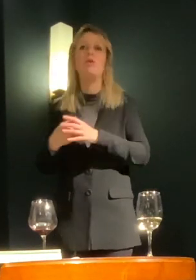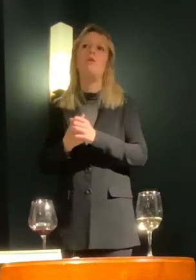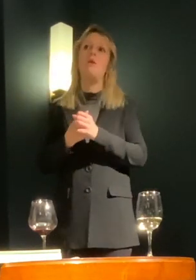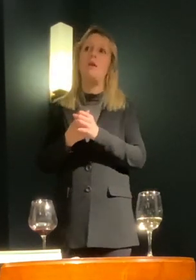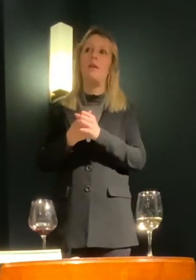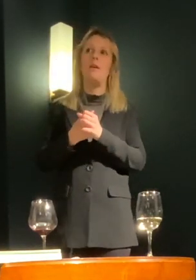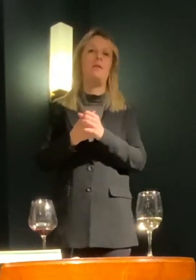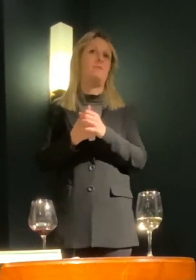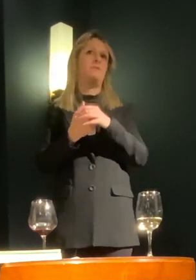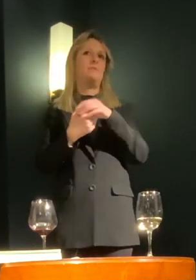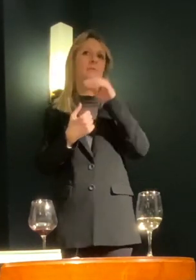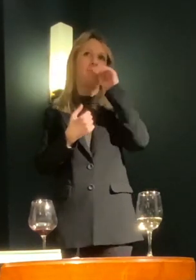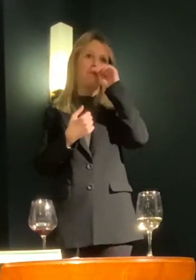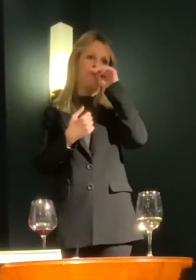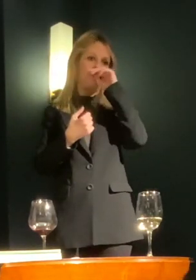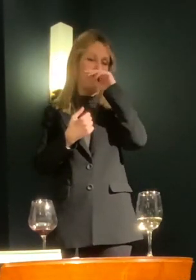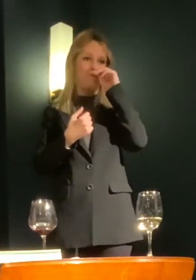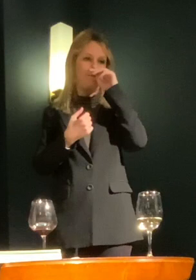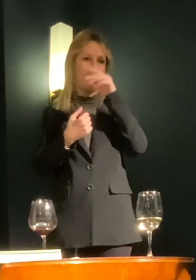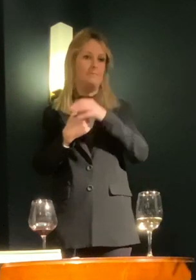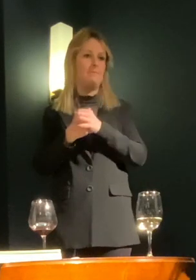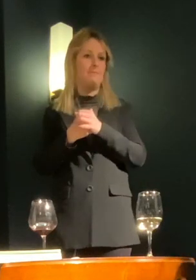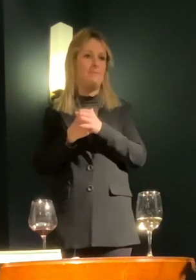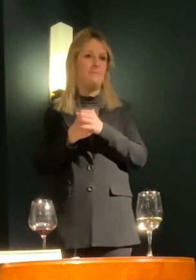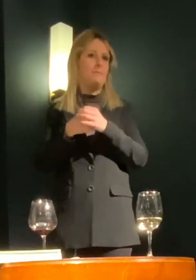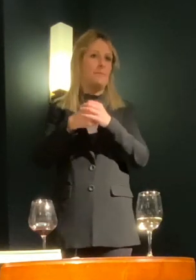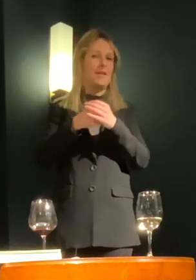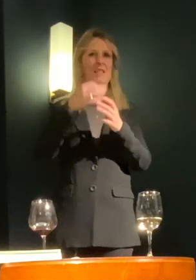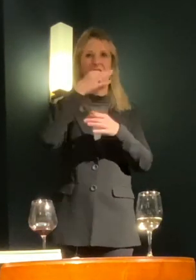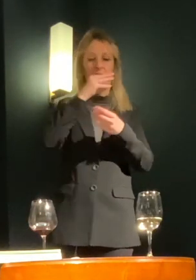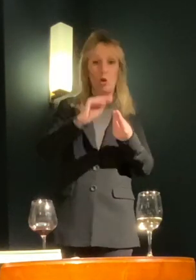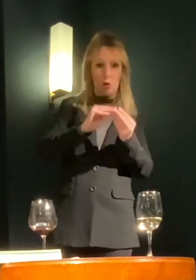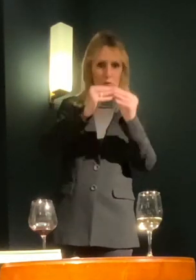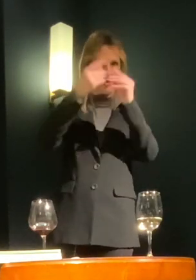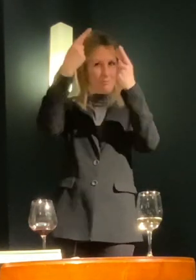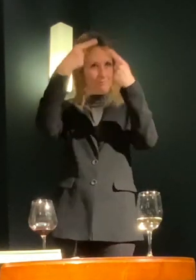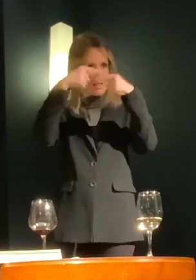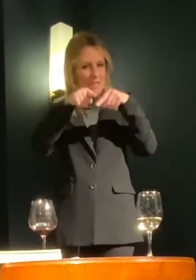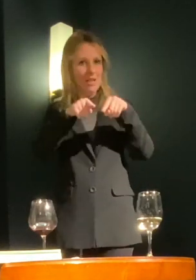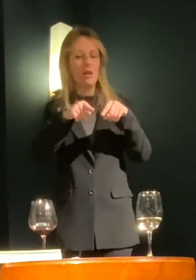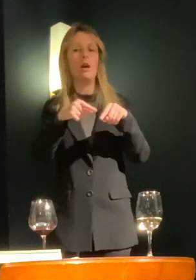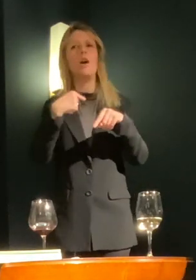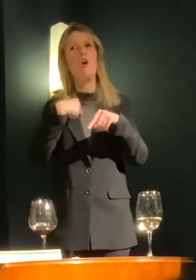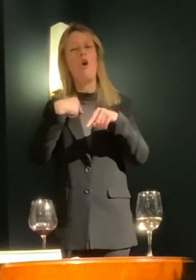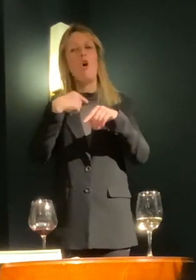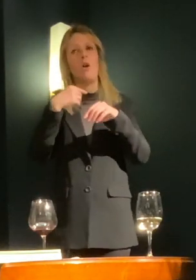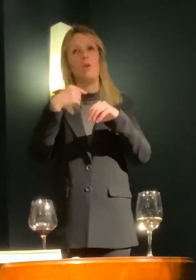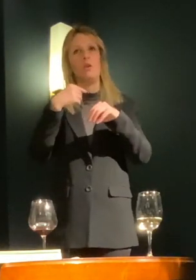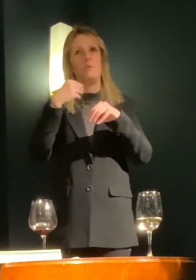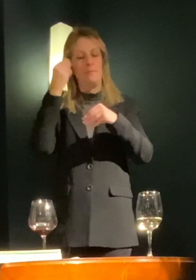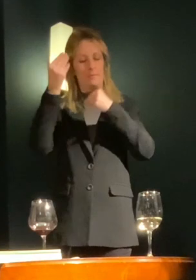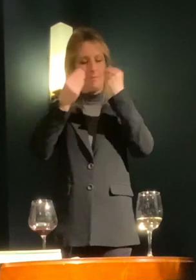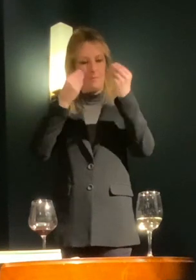indizi seminati, eccetera. Per cui ho fatto questo tipo di costruzione e l'ho fatta ricoprendo la